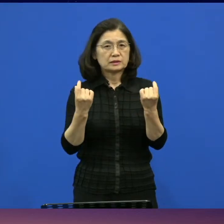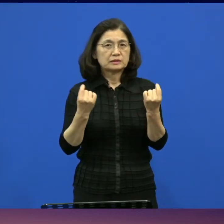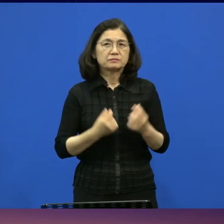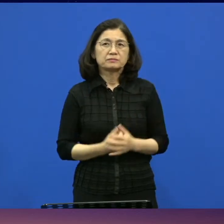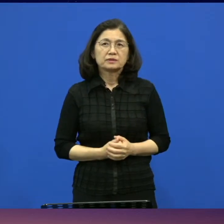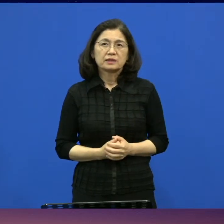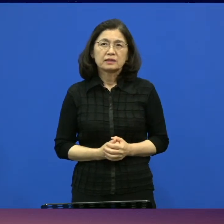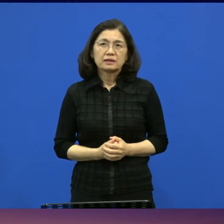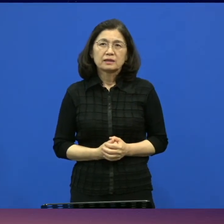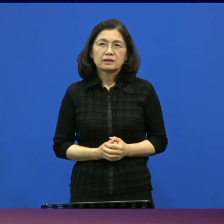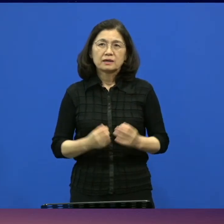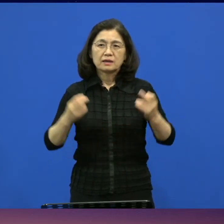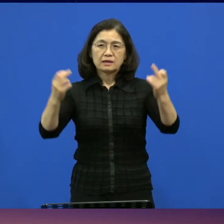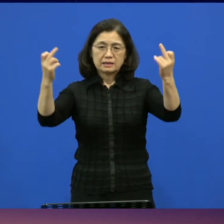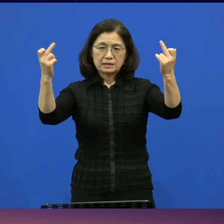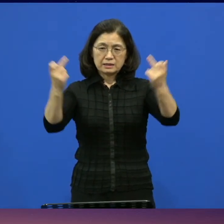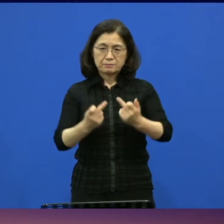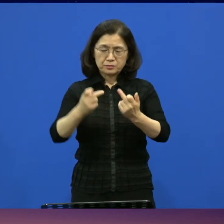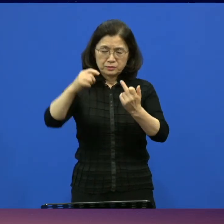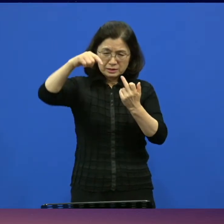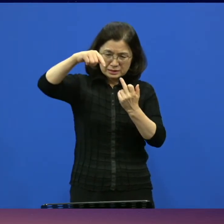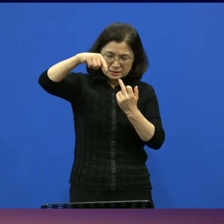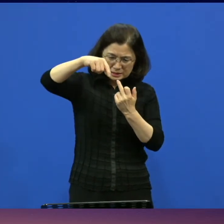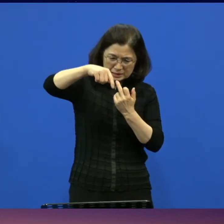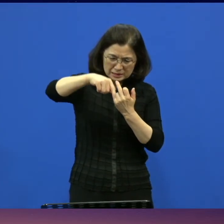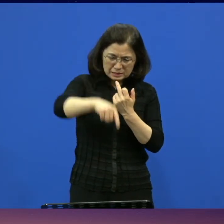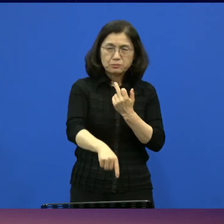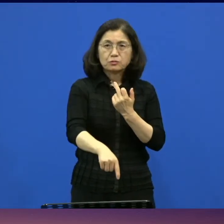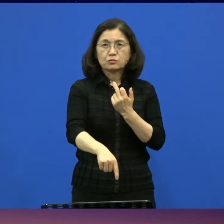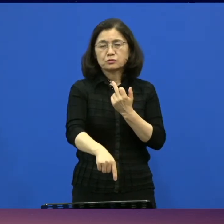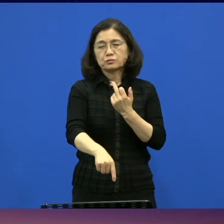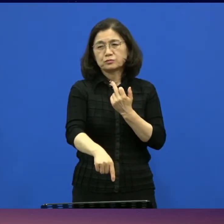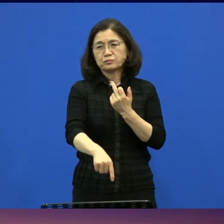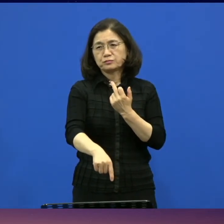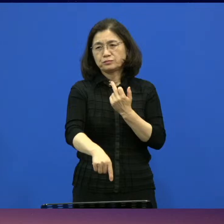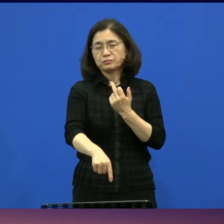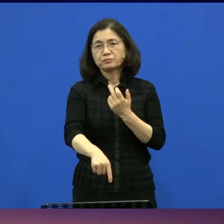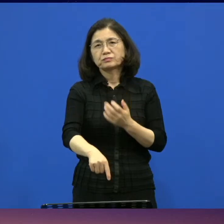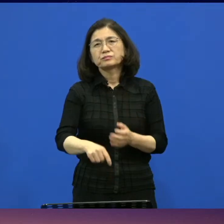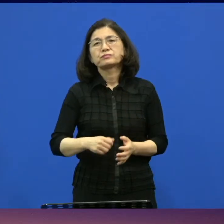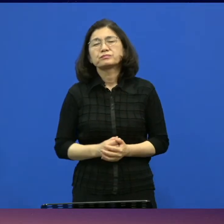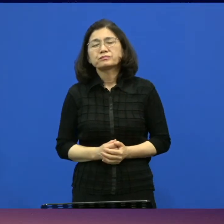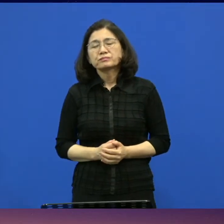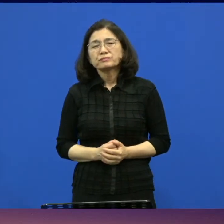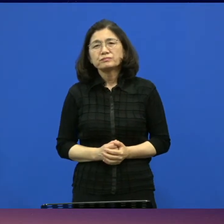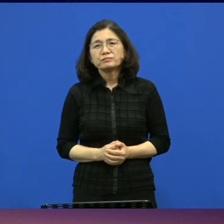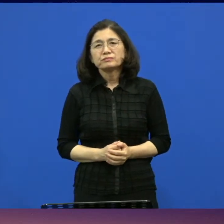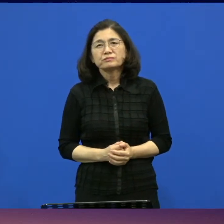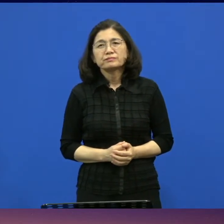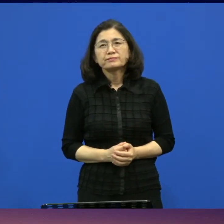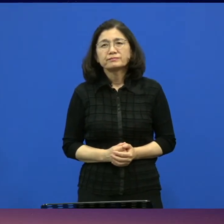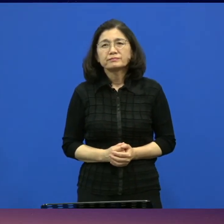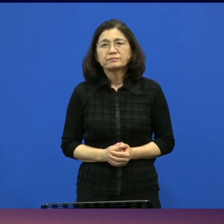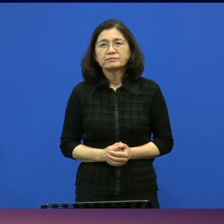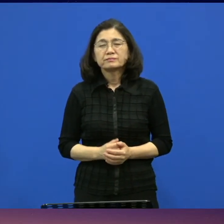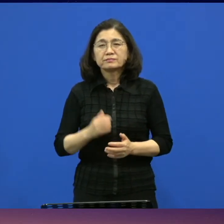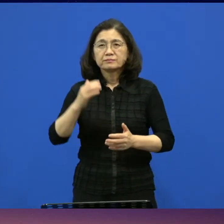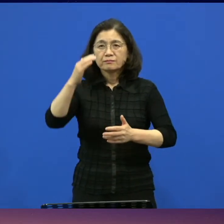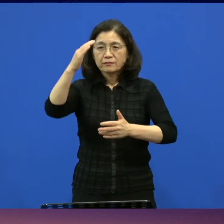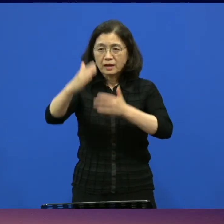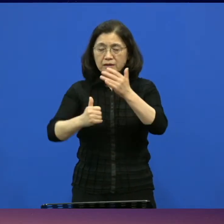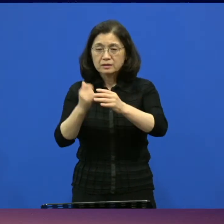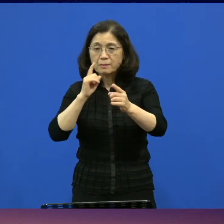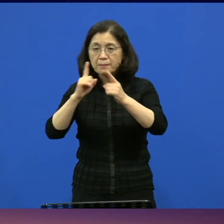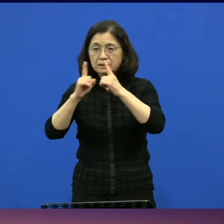그리고 그 골짜기 깊은 곳으로 들어가면 빠져나오기 어려운 거예요. 하나님의 말씀을